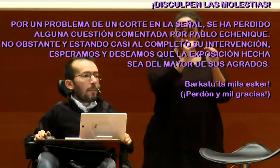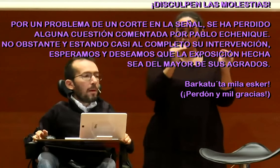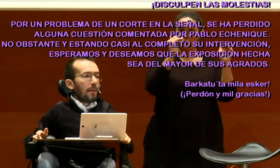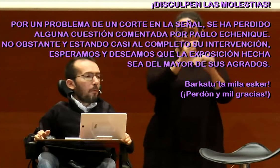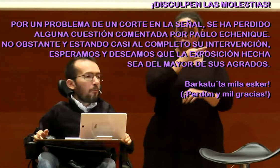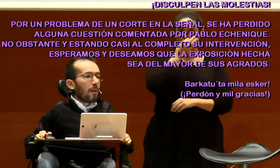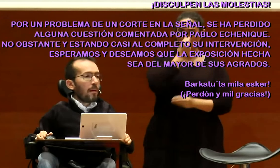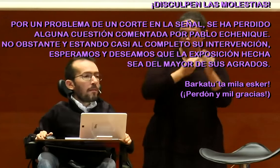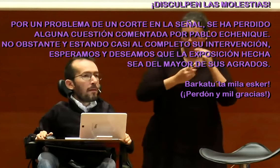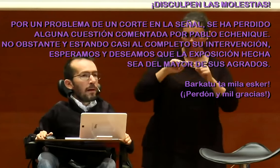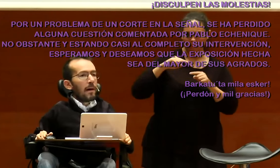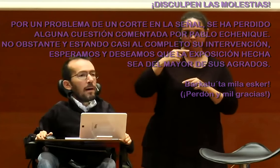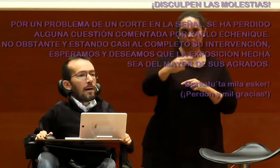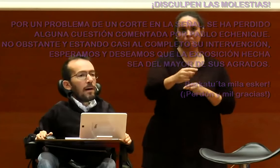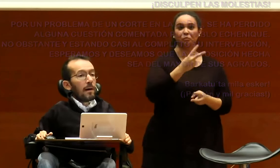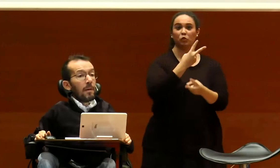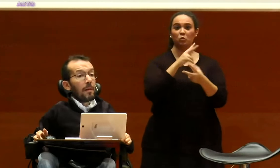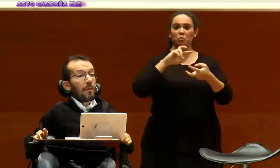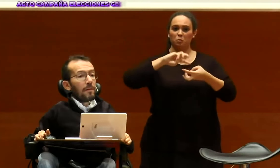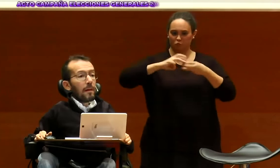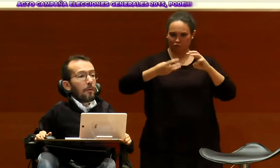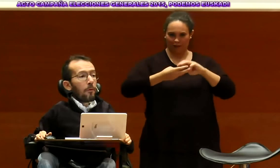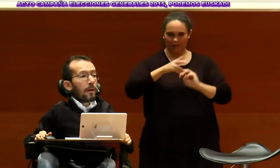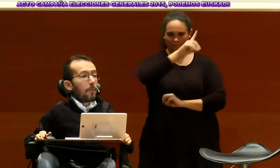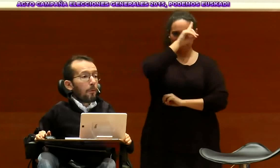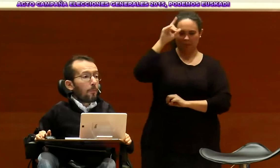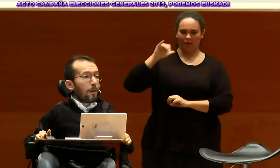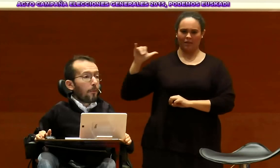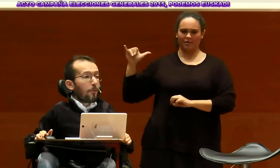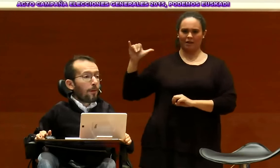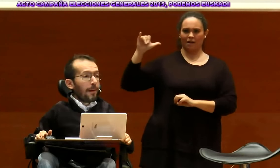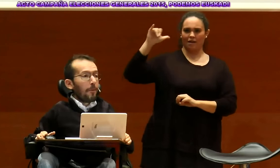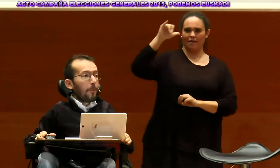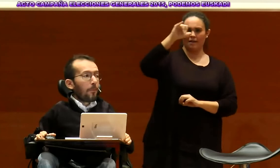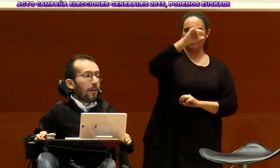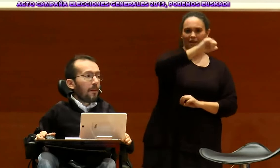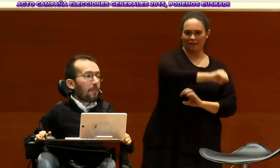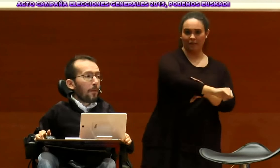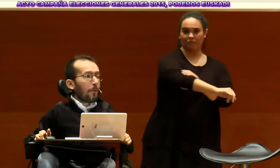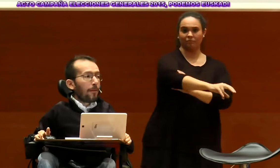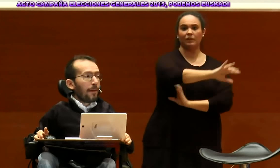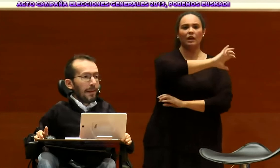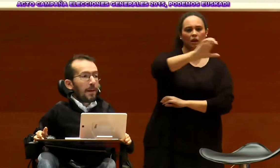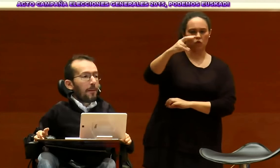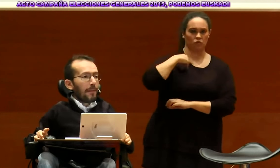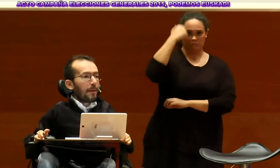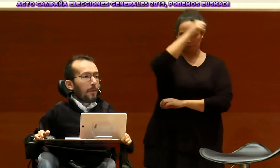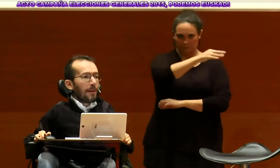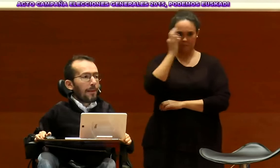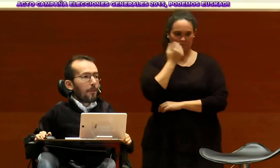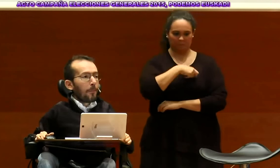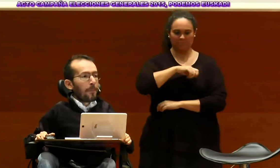de comer, viene de Bruselas a Madrid, está lleno de eurodiputados y eurodiputadas españoles, y era